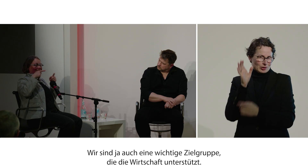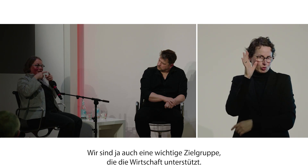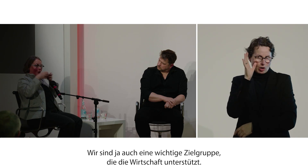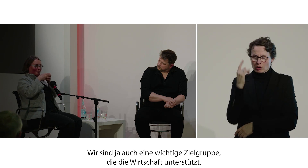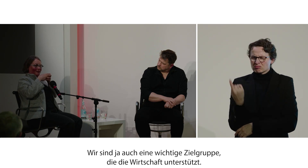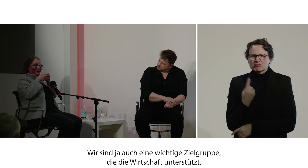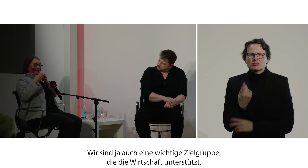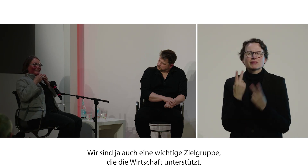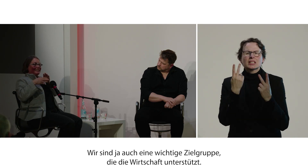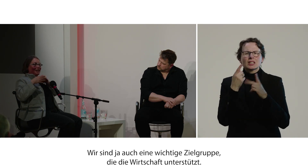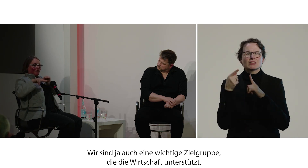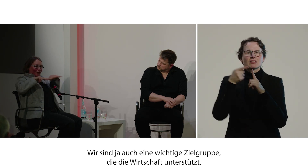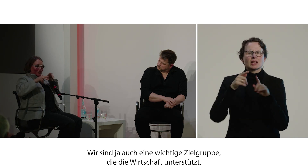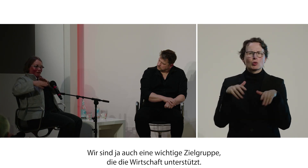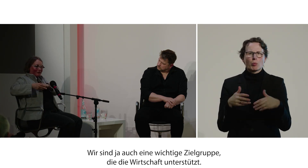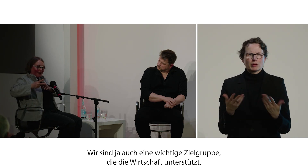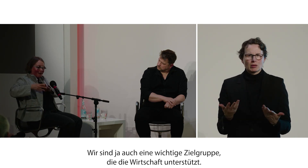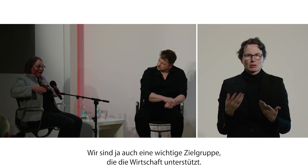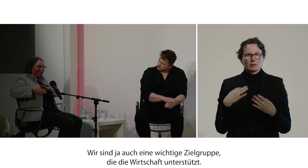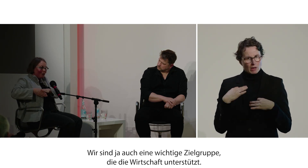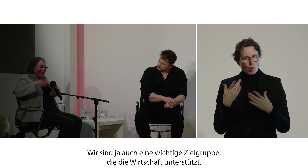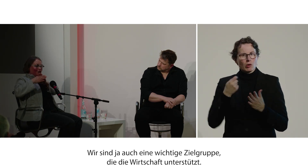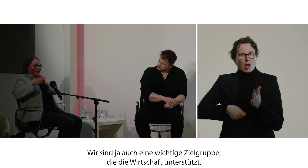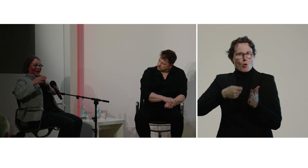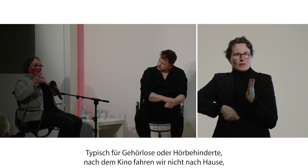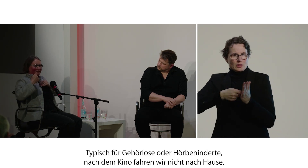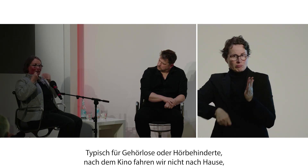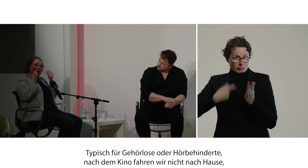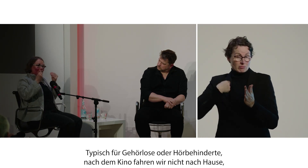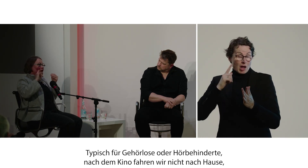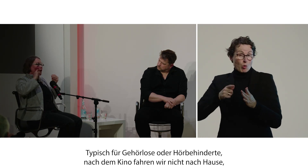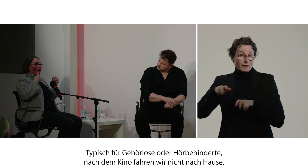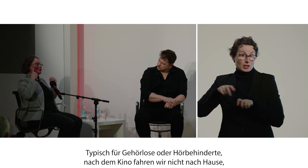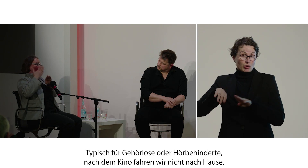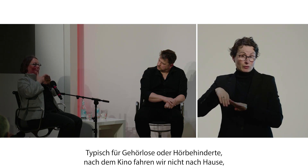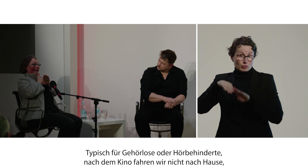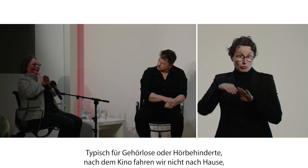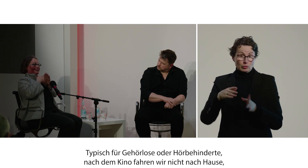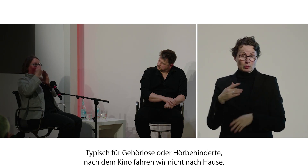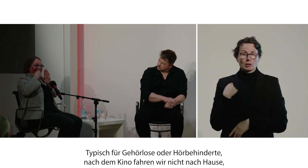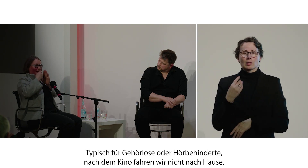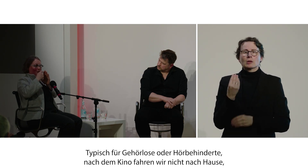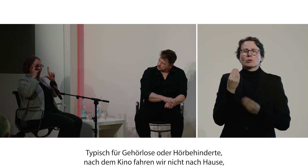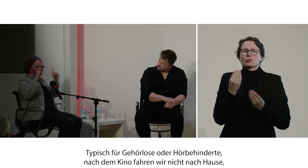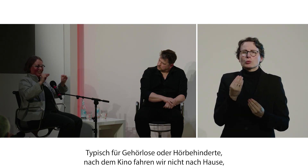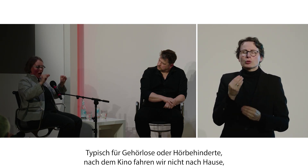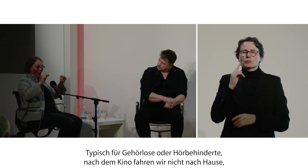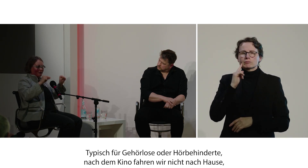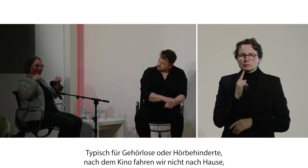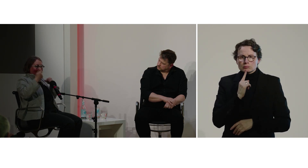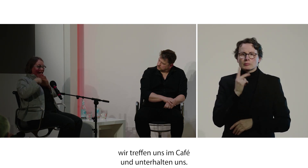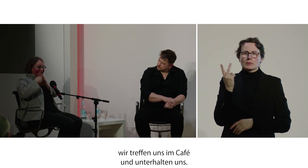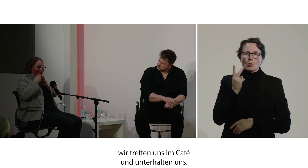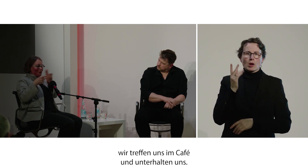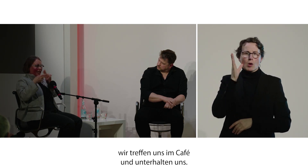wichtige Zielgruppe, die die Wirtschaft unterstützt. Denn das ist typisch Gehörlose und Hörbehindert. Nach dem Kino fahren wir nicht nach